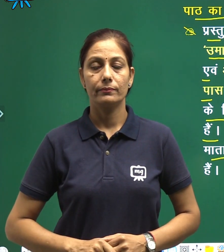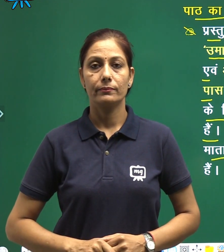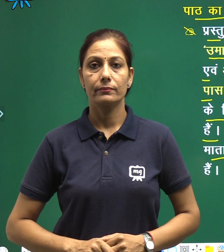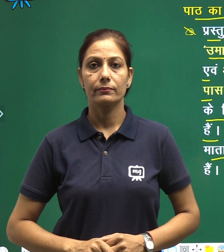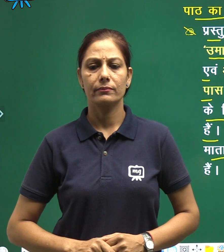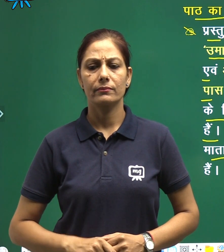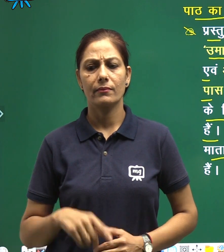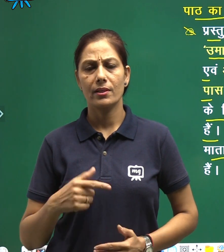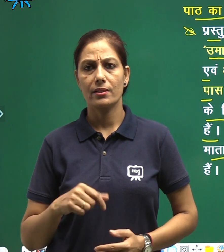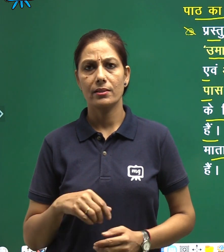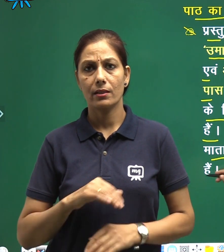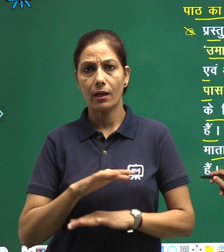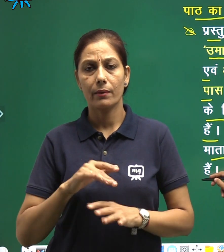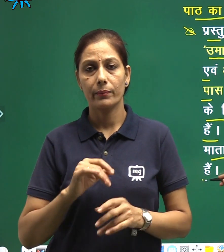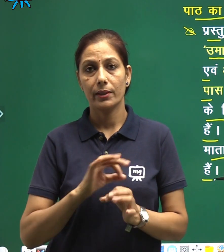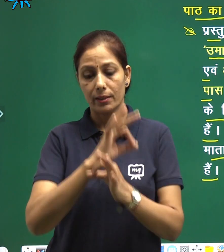इसकी तैयारी करते हैं।